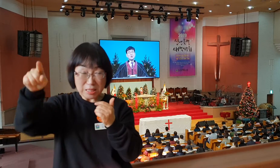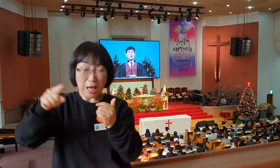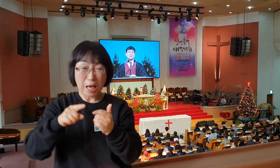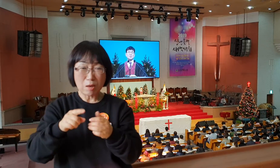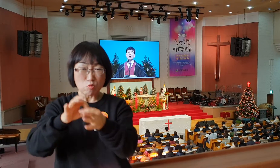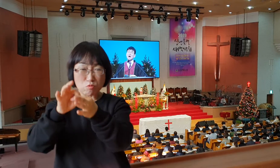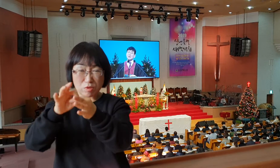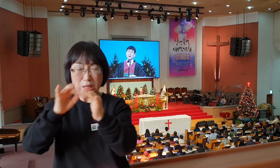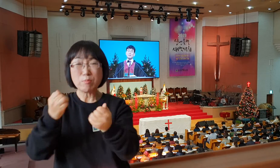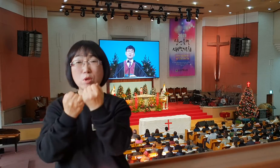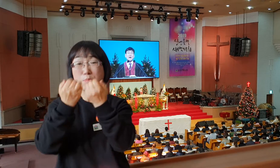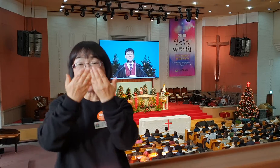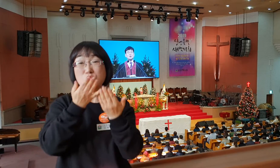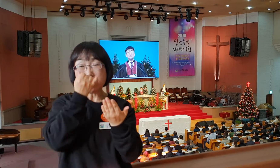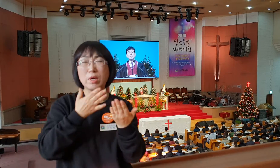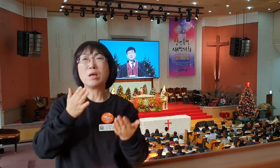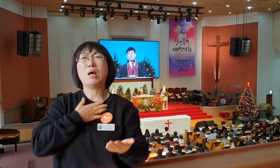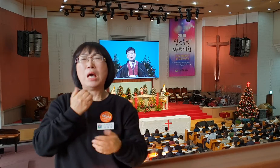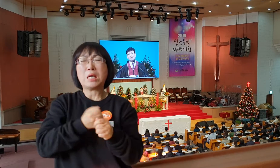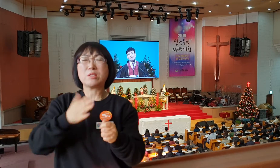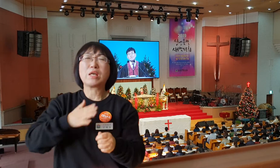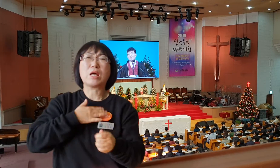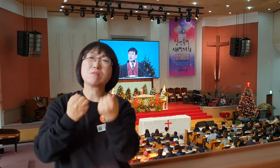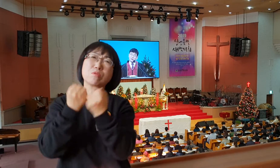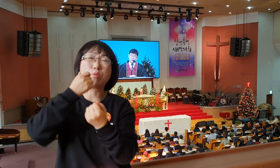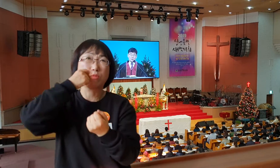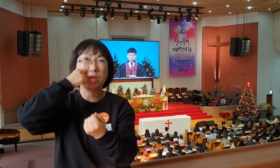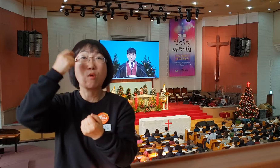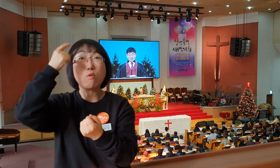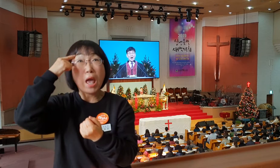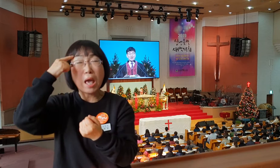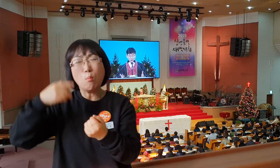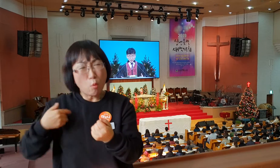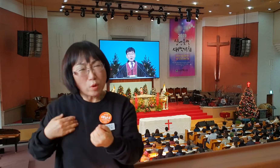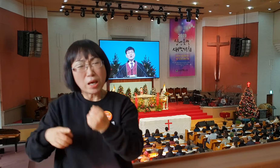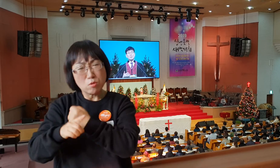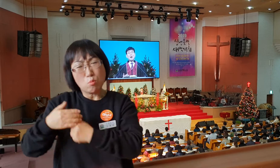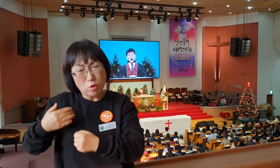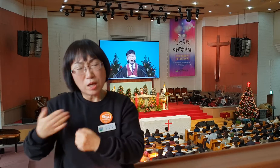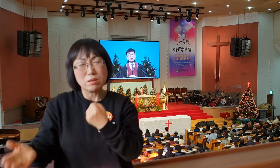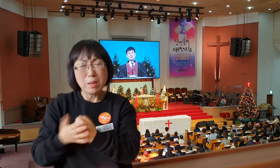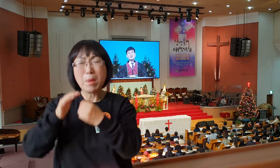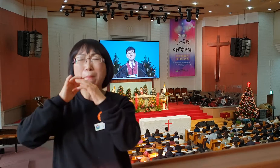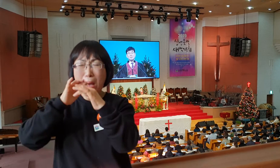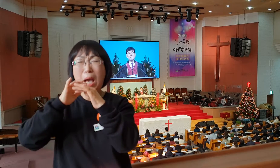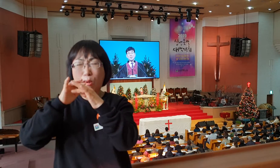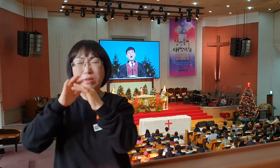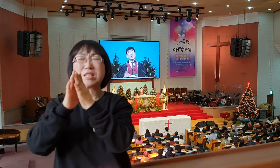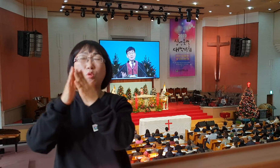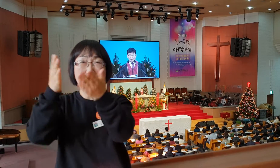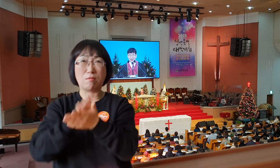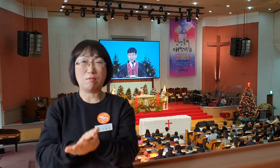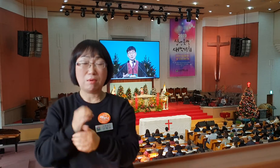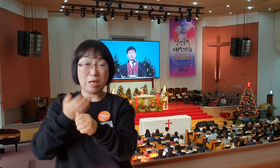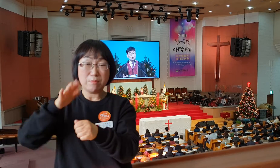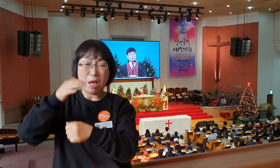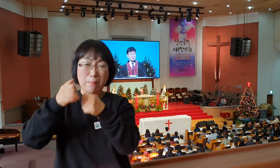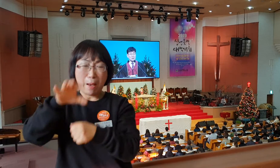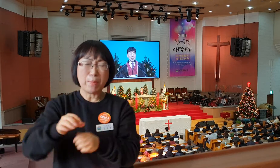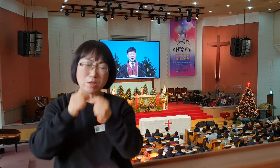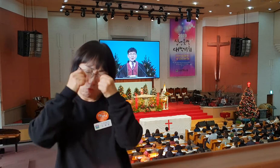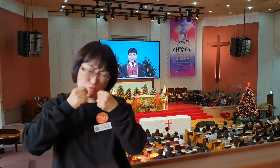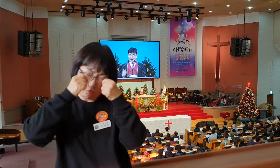관료들이 설명할지 몰라요 하지만 나는 설명 못합니다 왜 그런지 모릅니다 그러니 방언 하는 거예요 하늘 앞에 나와서